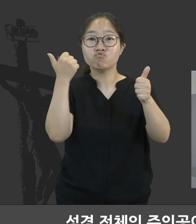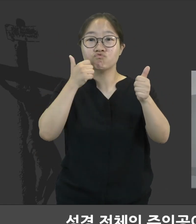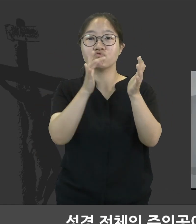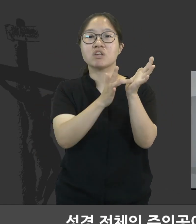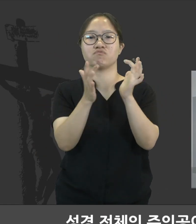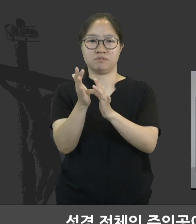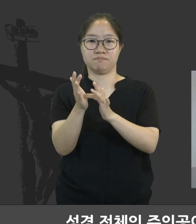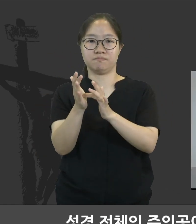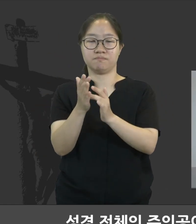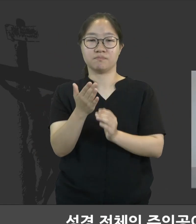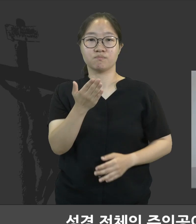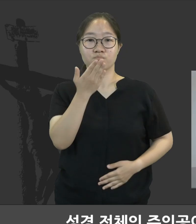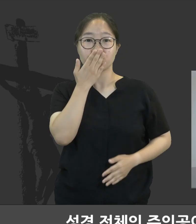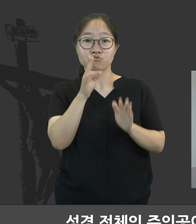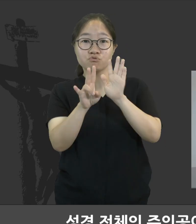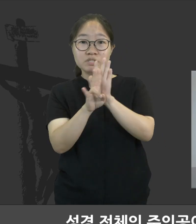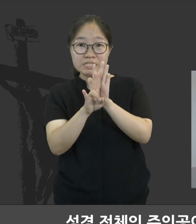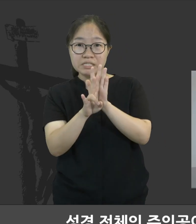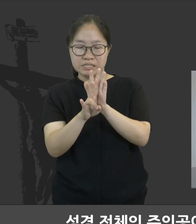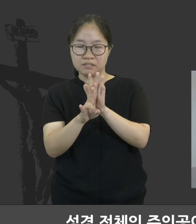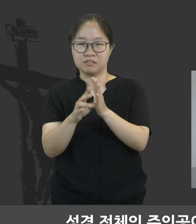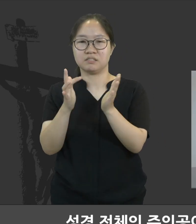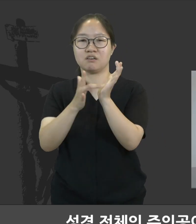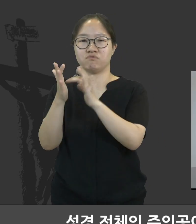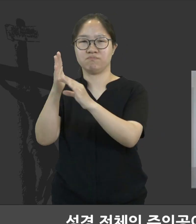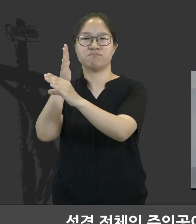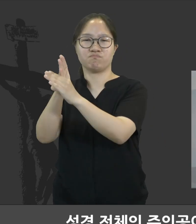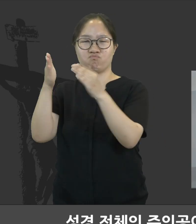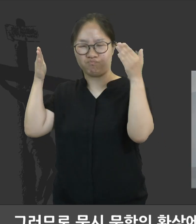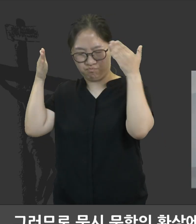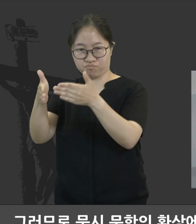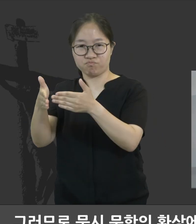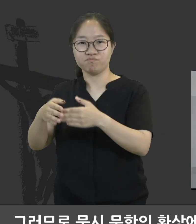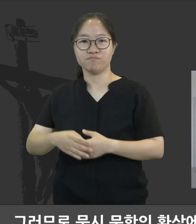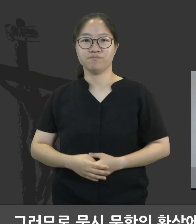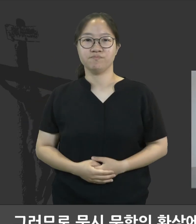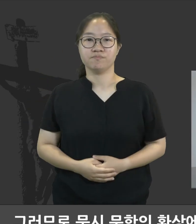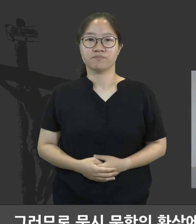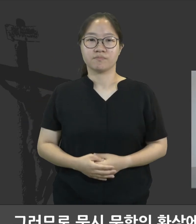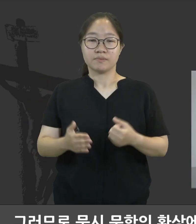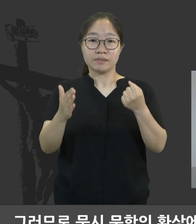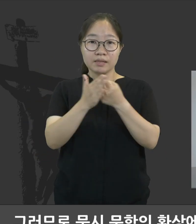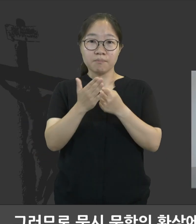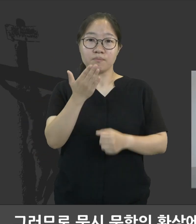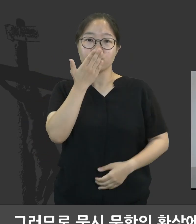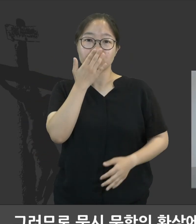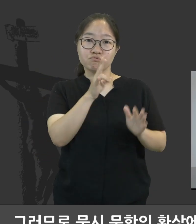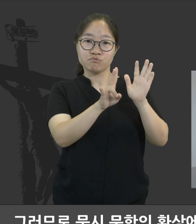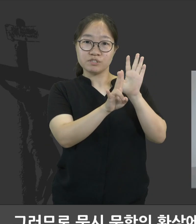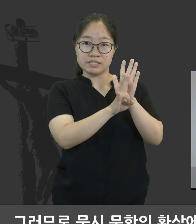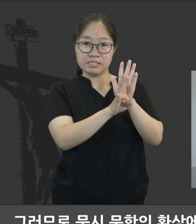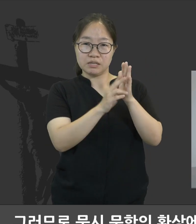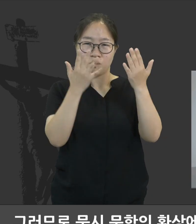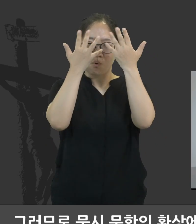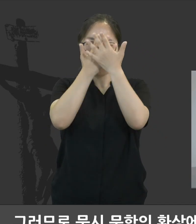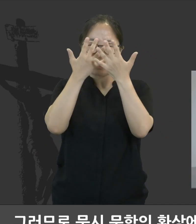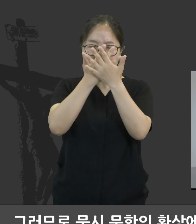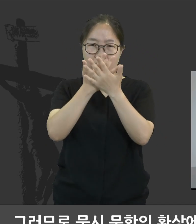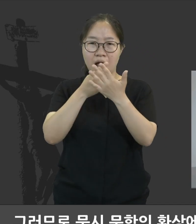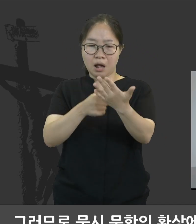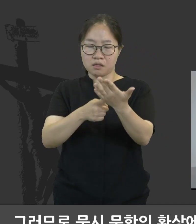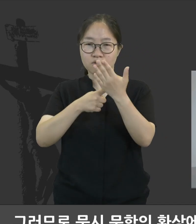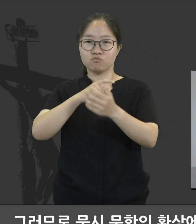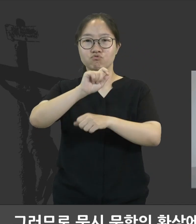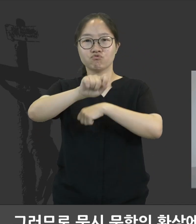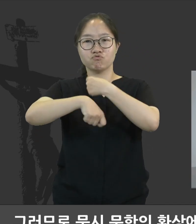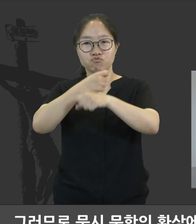또한 그분에게 집중하는 것이죠. 그러므로 묵시문학의 환상에 등장하는 숫자나 짐승, 뿔의